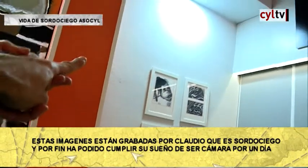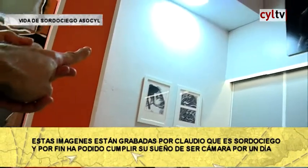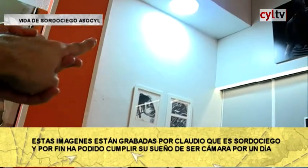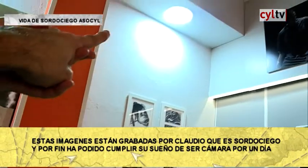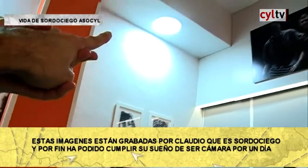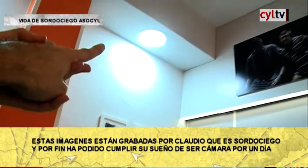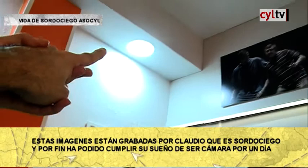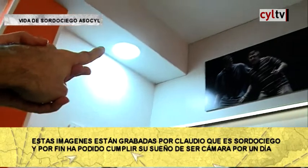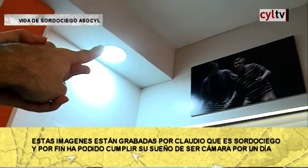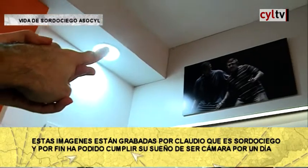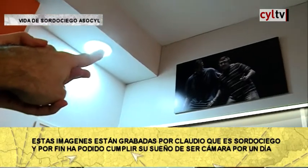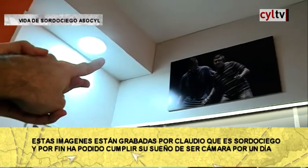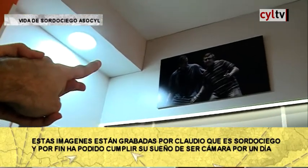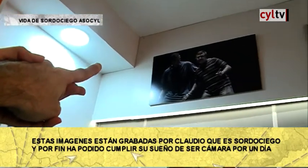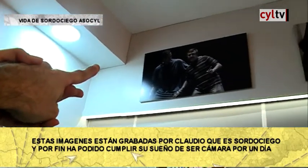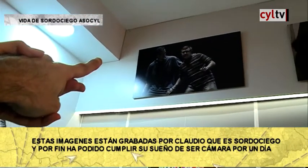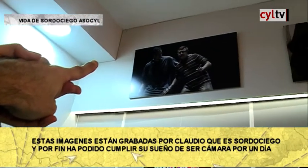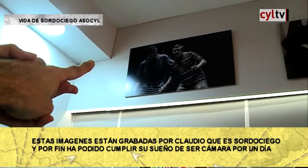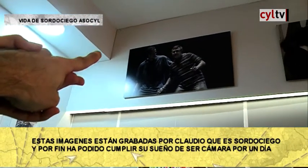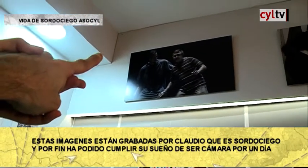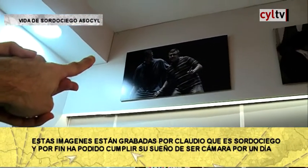arriba. Y luego se dibujó él.